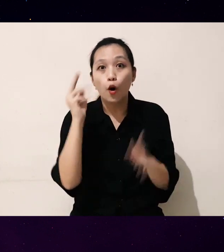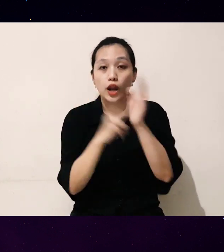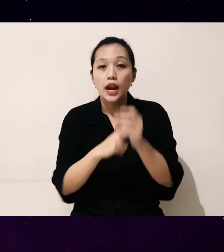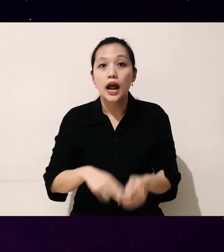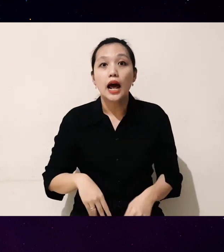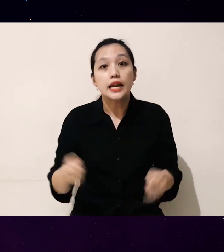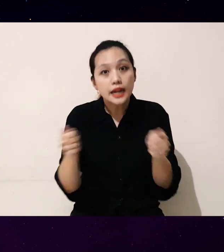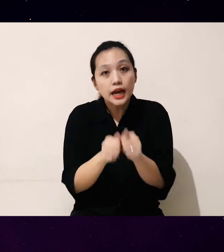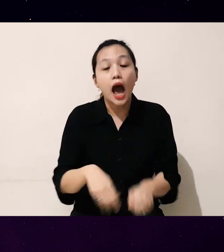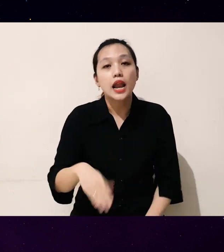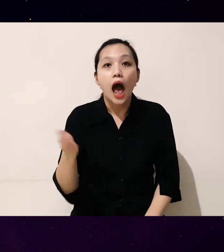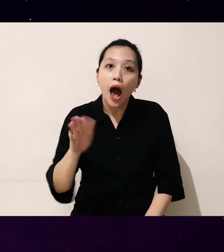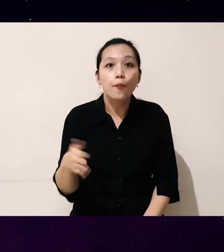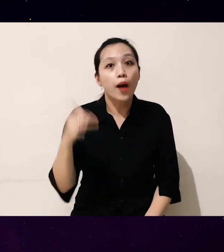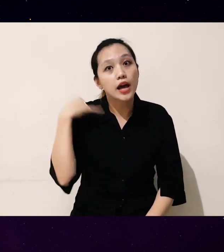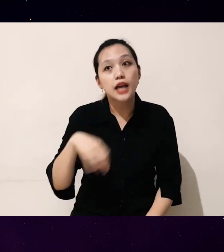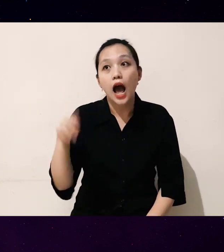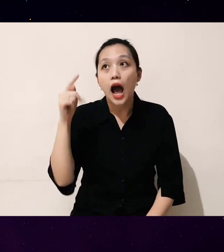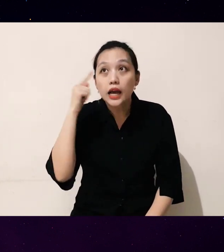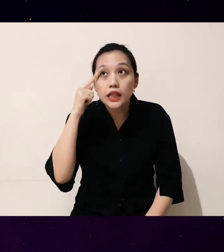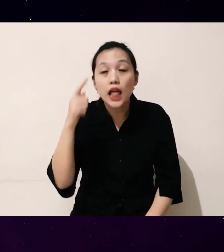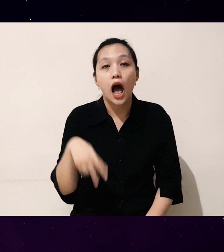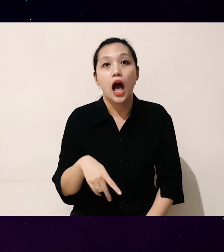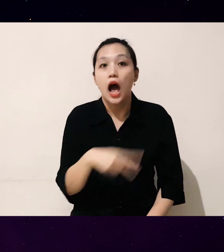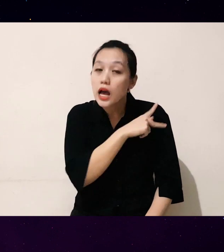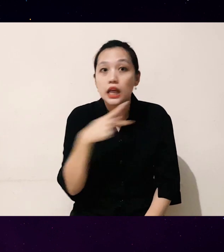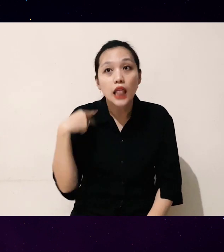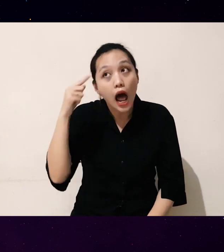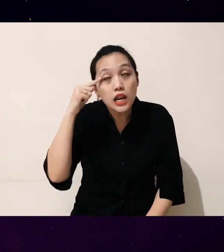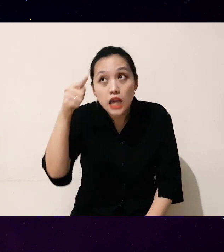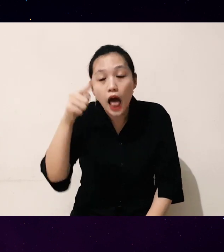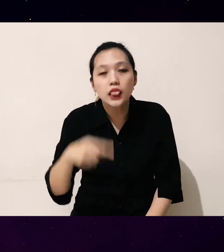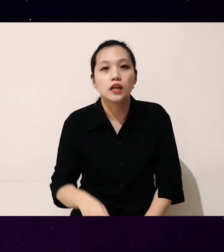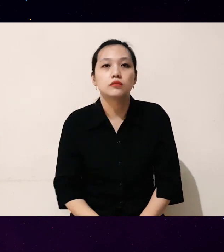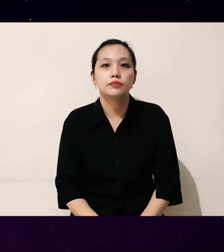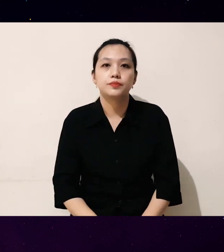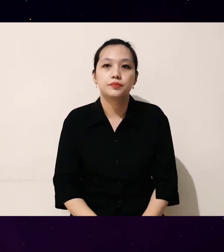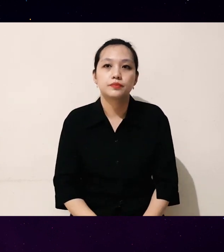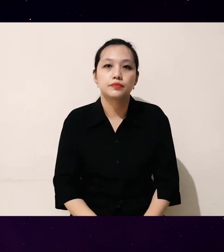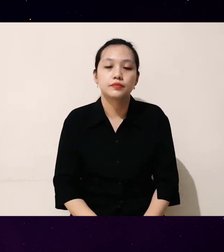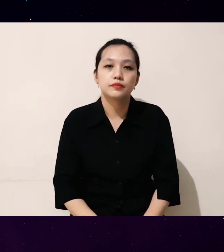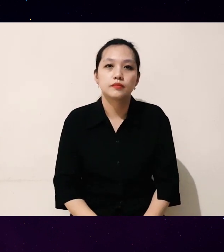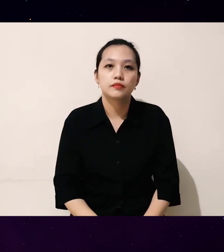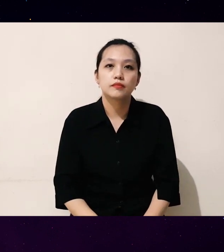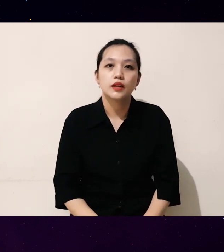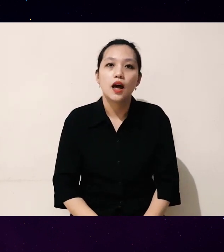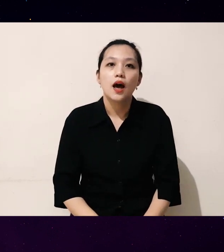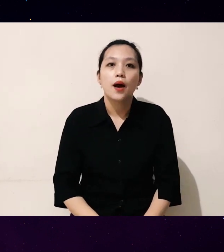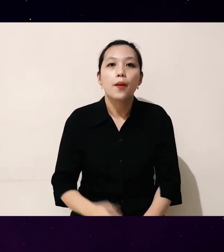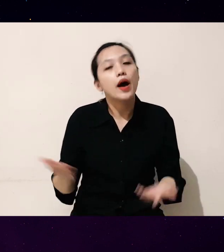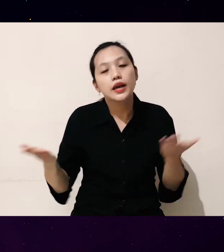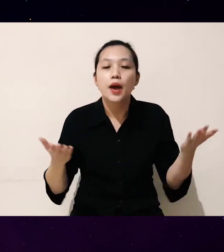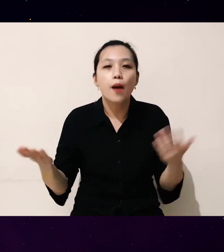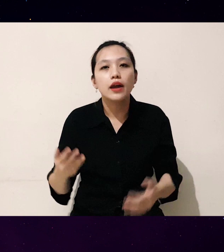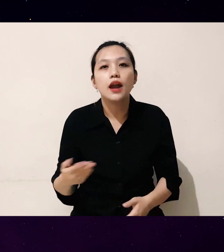kita dan pikiran kita mulai menganggap itu sebagai suatu hal yang tidak dapat dirubah. Bagaimana perasaan